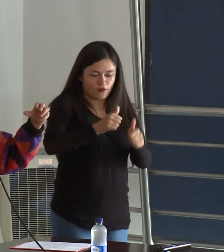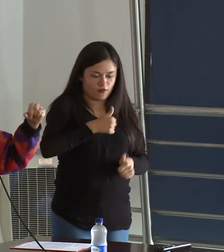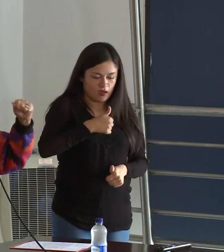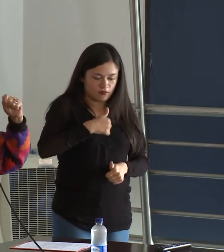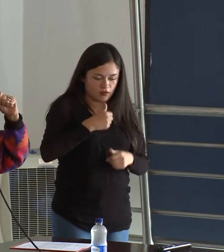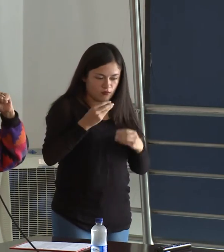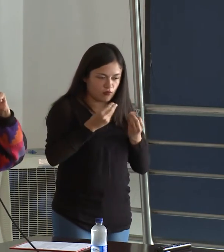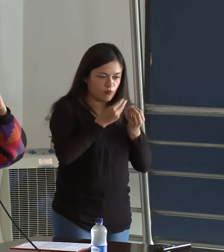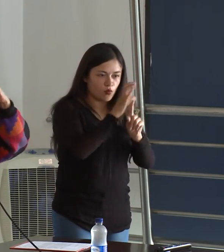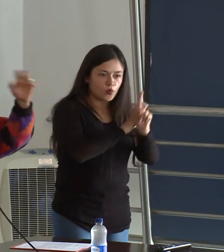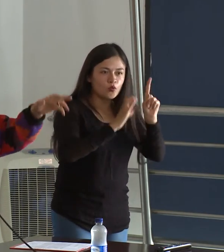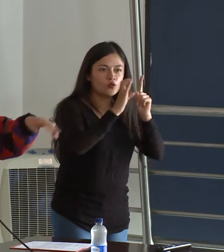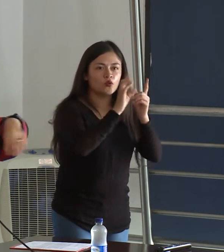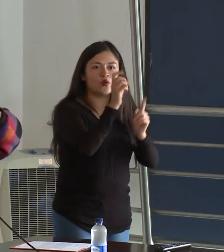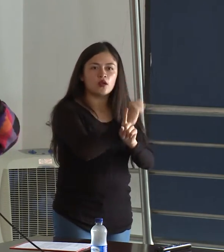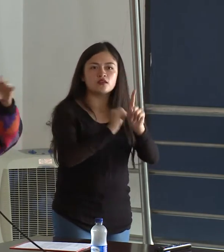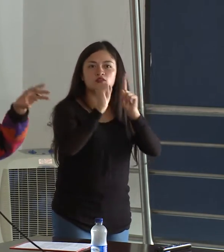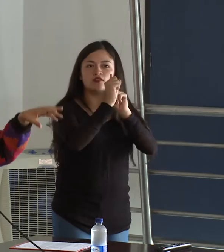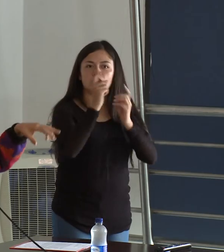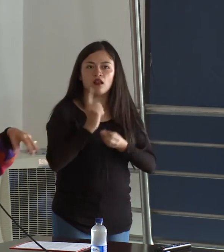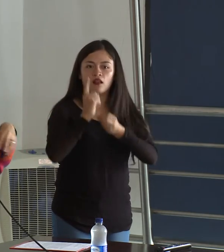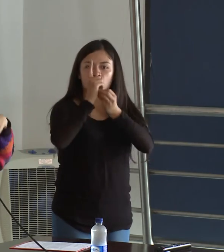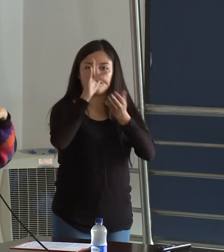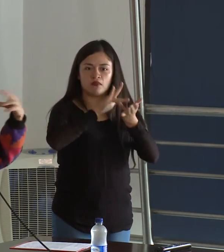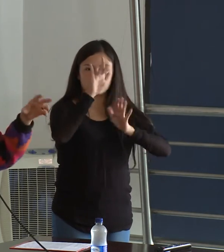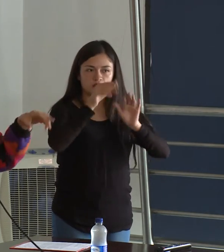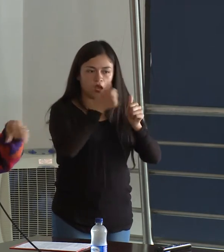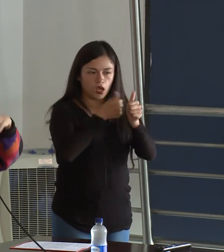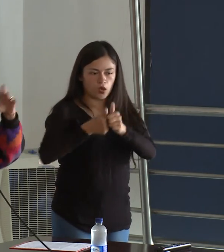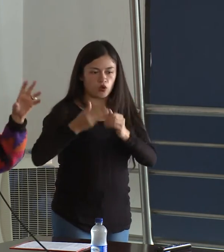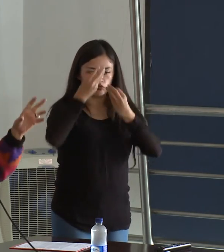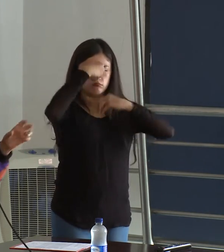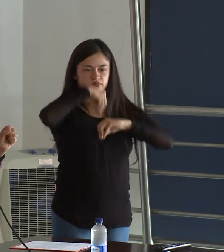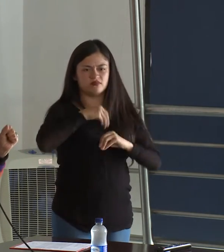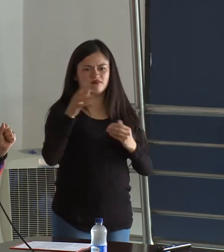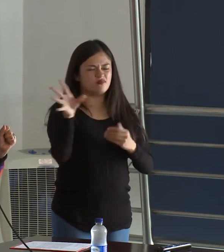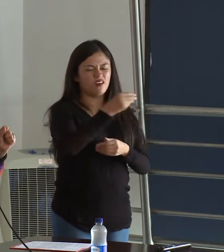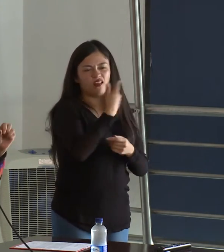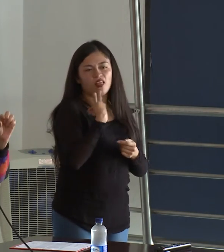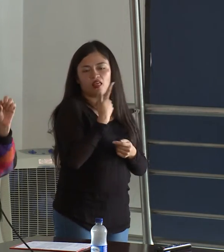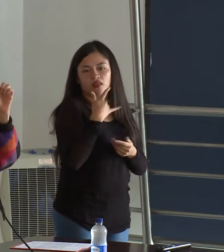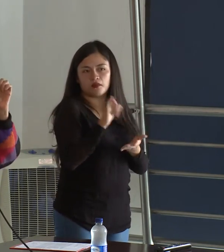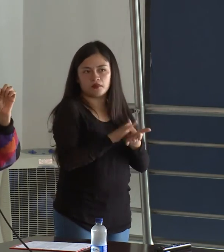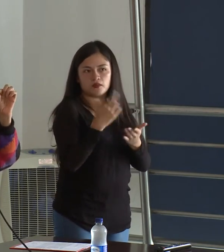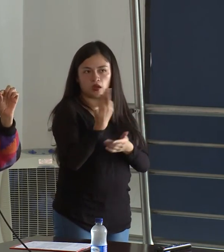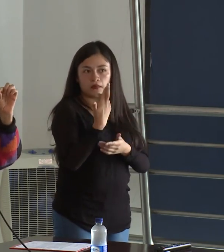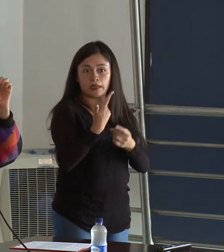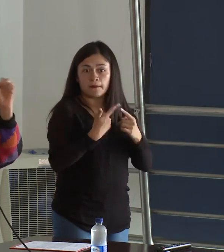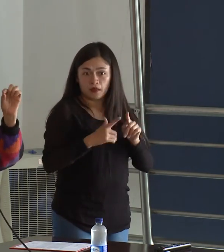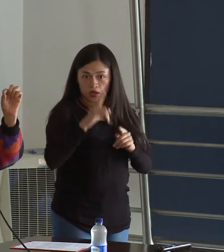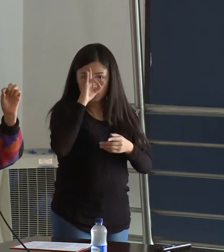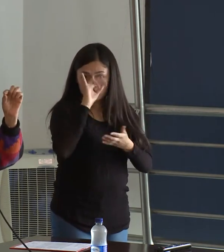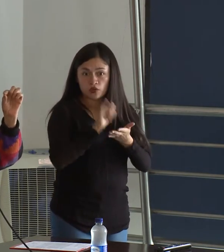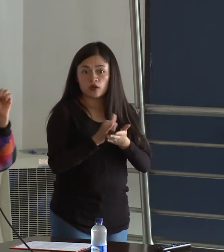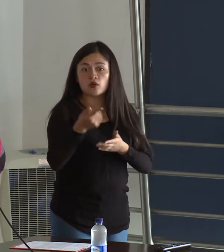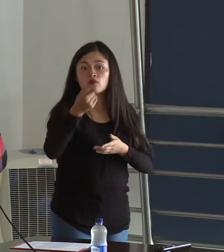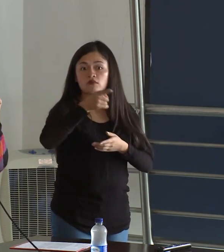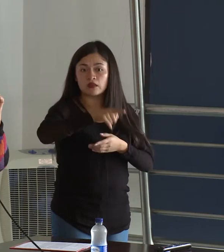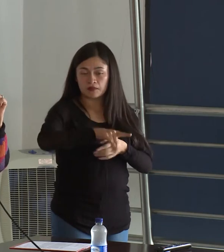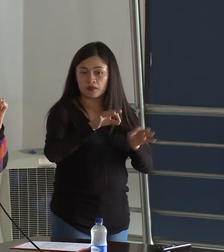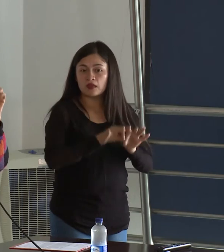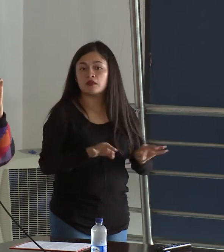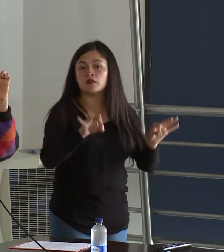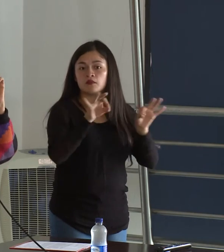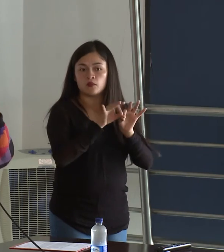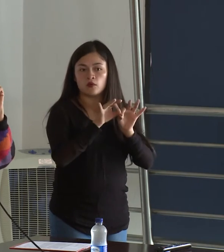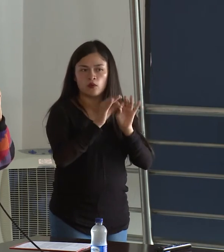niveles, de organización, de participación, de empoderamiento, de todo lo que ustedes quieran. Pero yo creo que podemos ponerle un poquito